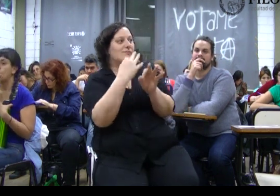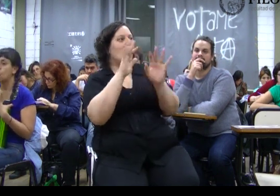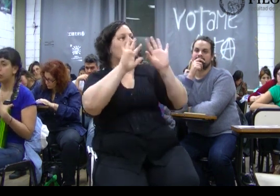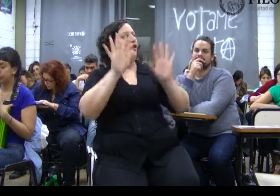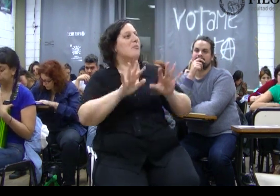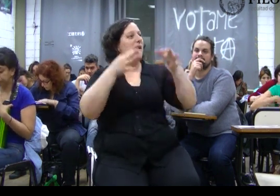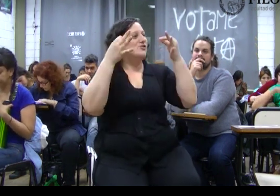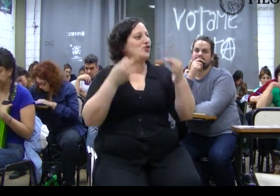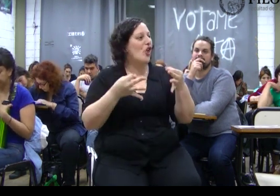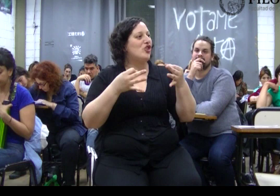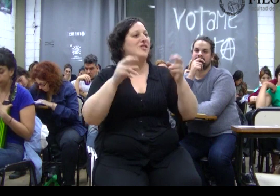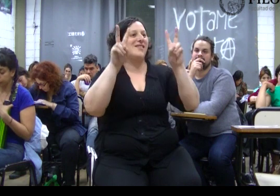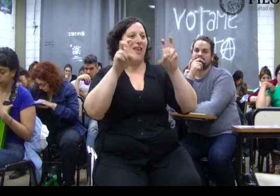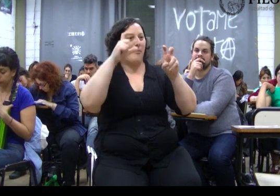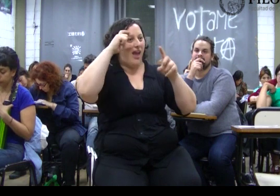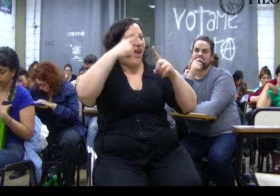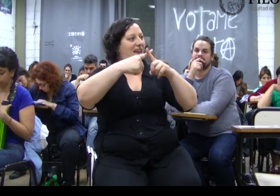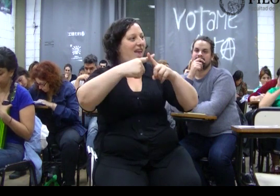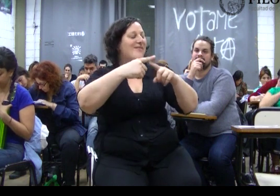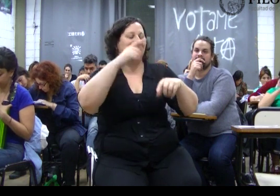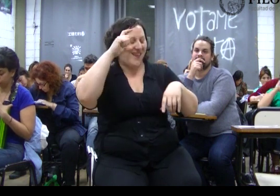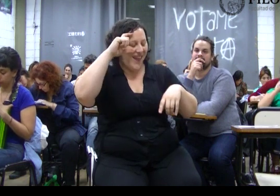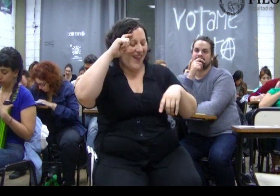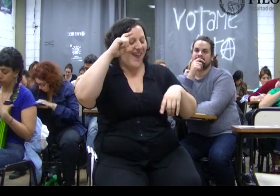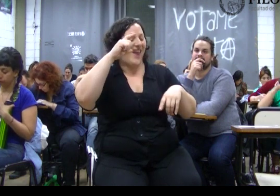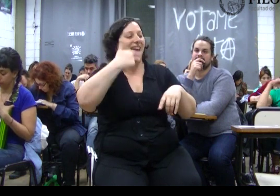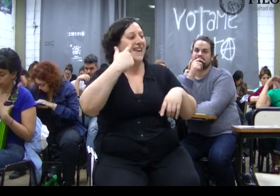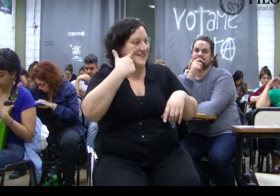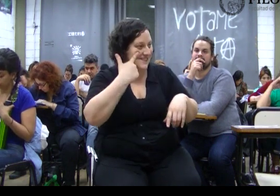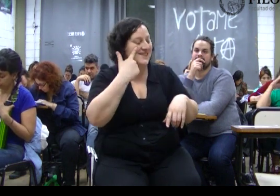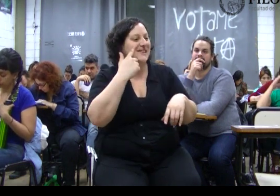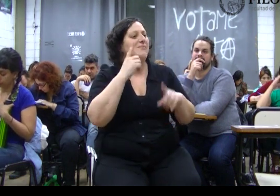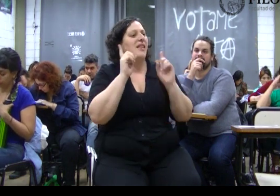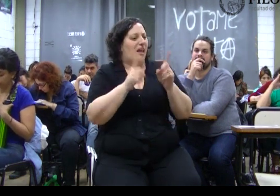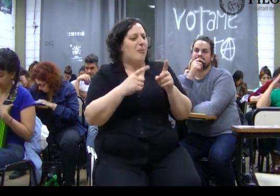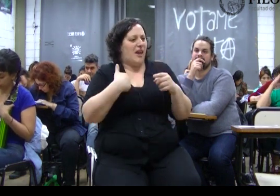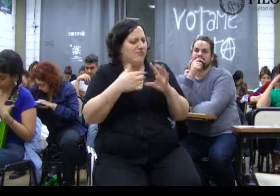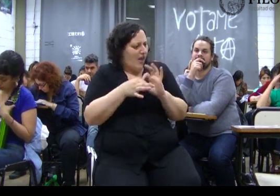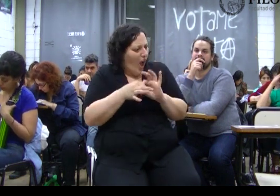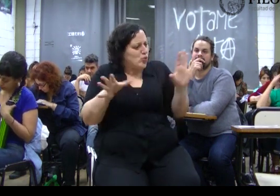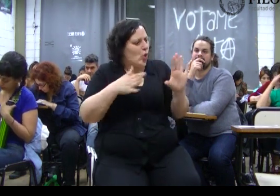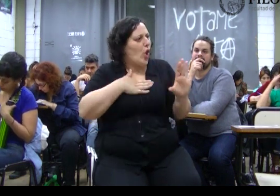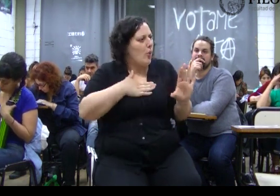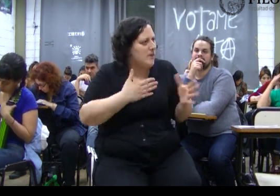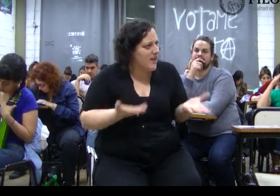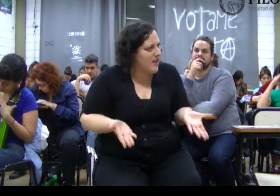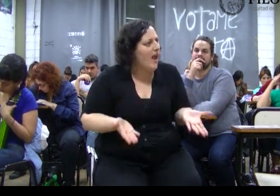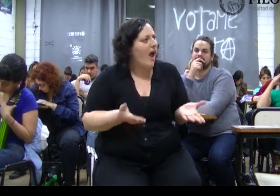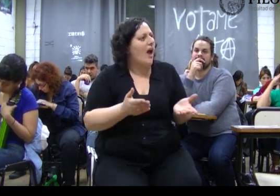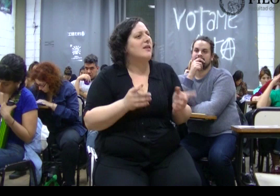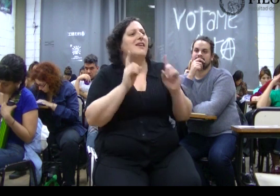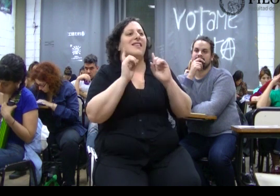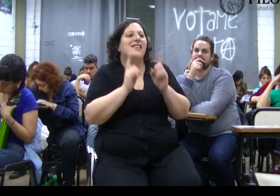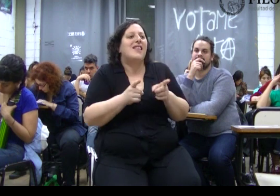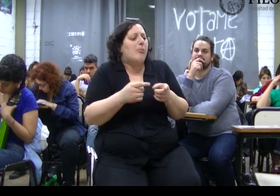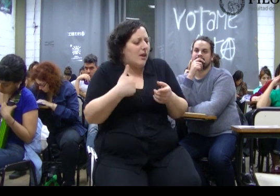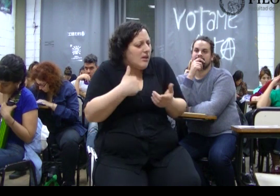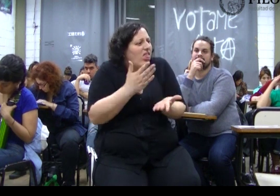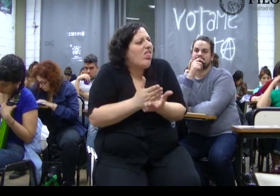en el derecho a la autonomía, que también es parte de ESI, y a hablar acerca de nuestro derecho a la